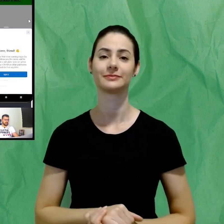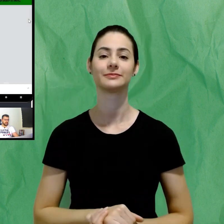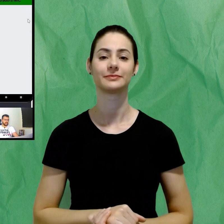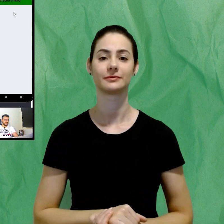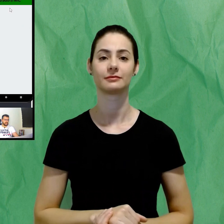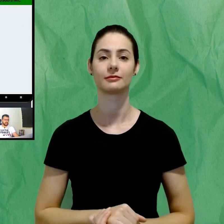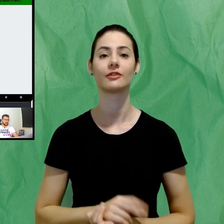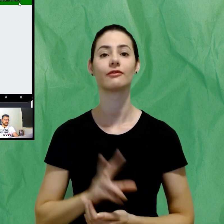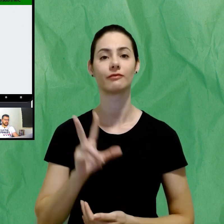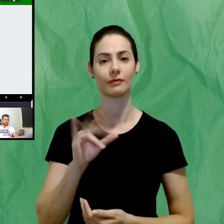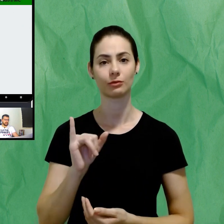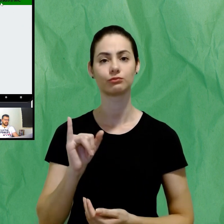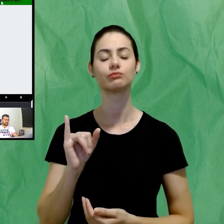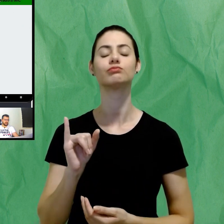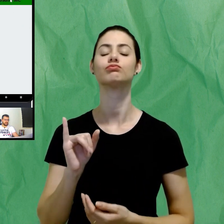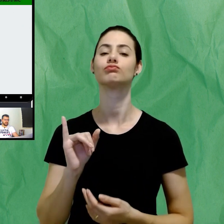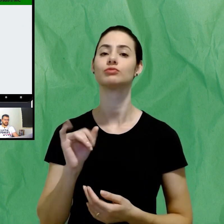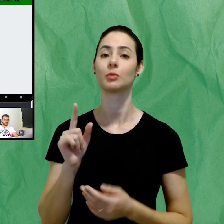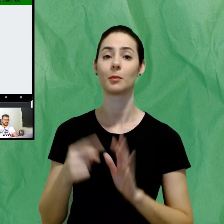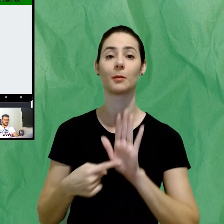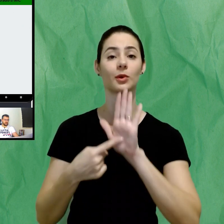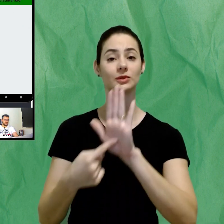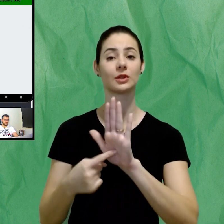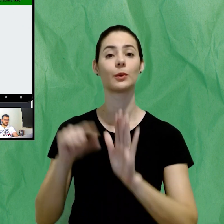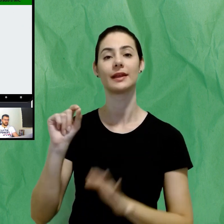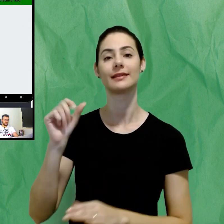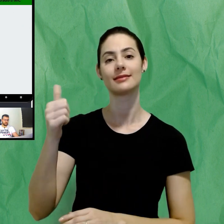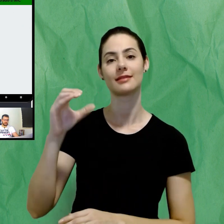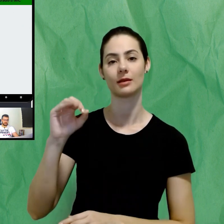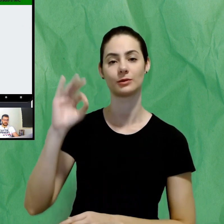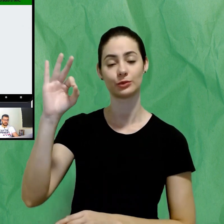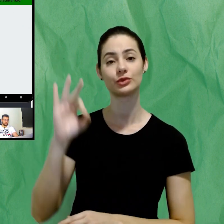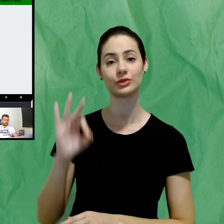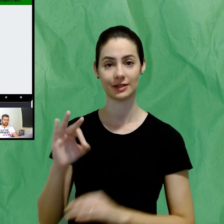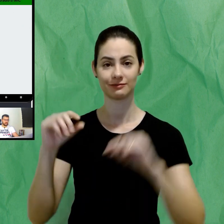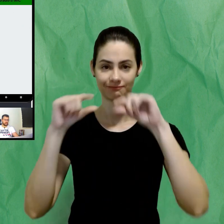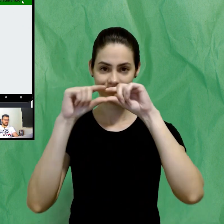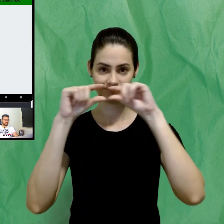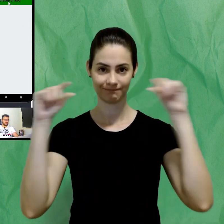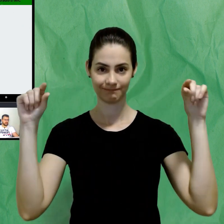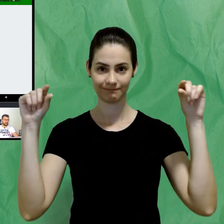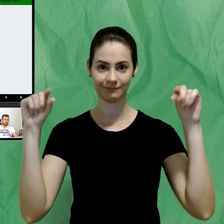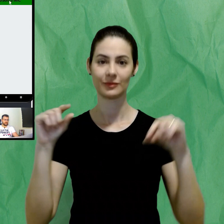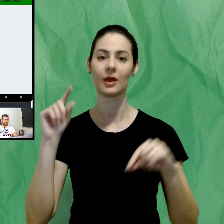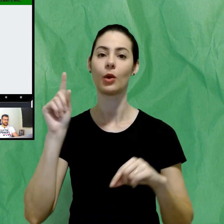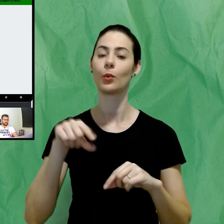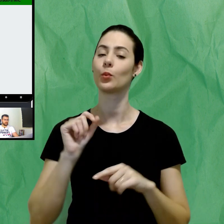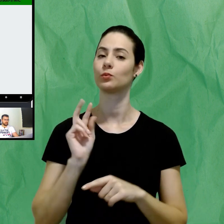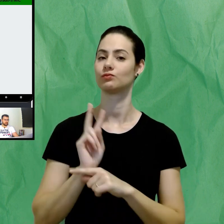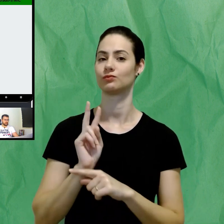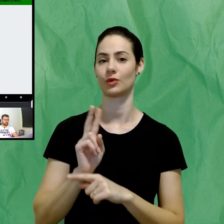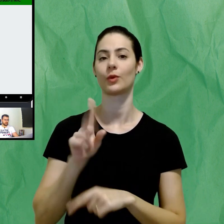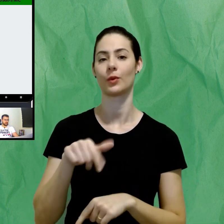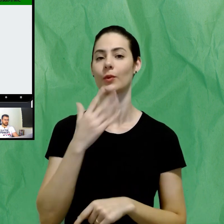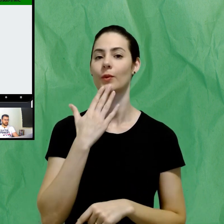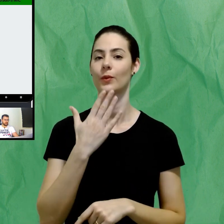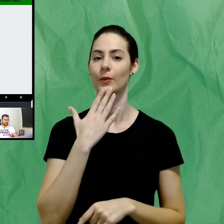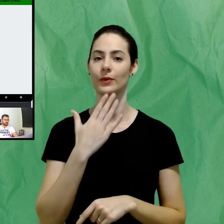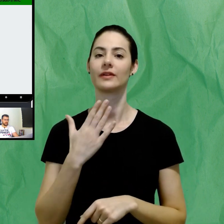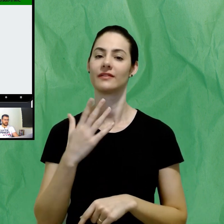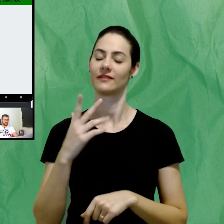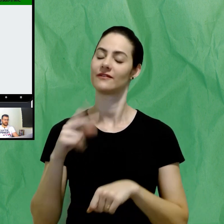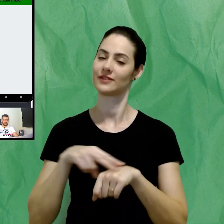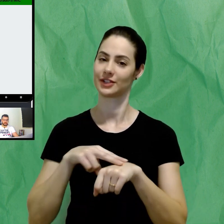vai carregar e ele vai mostrar para a gente aqui 10% da nossa tela sendo reservado para esse estilo